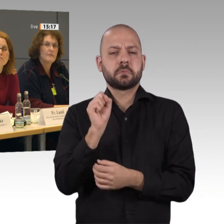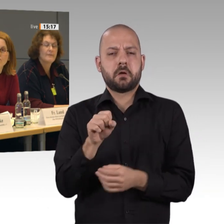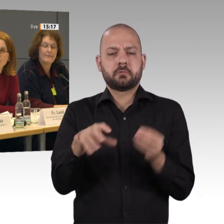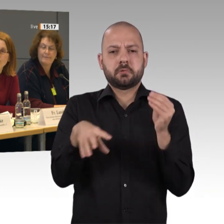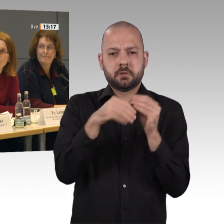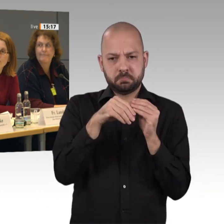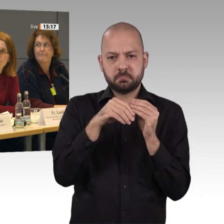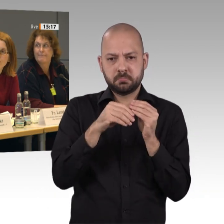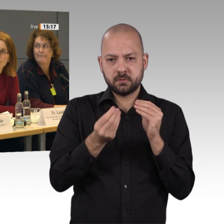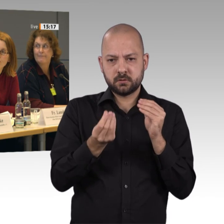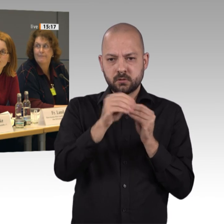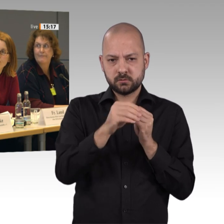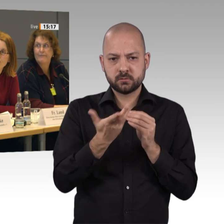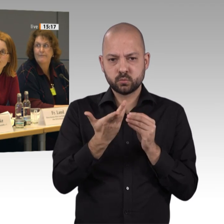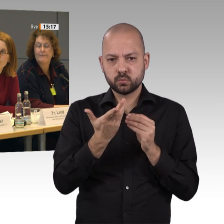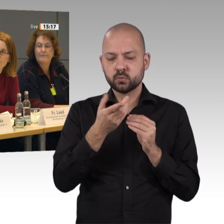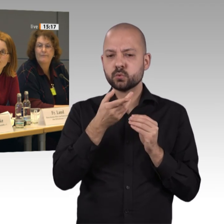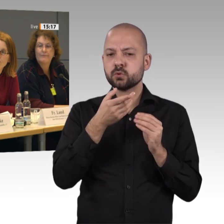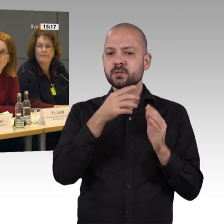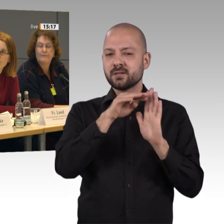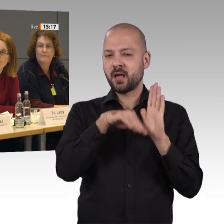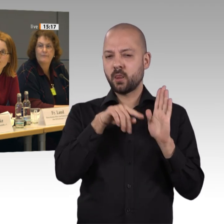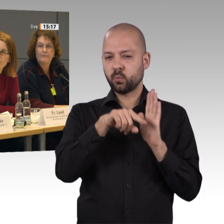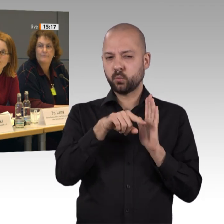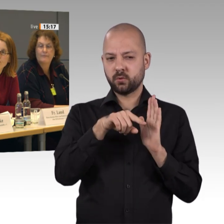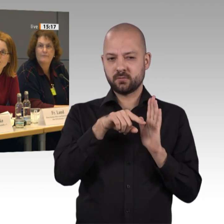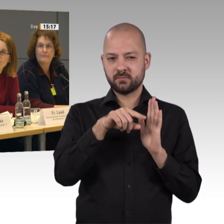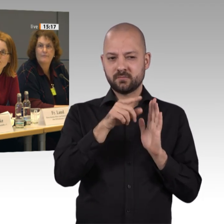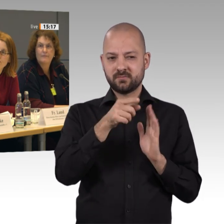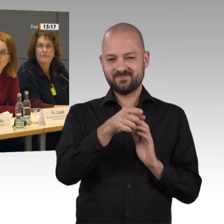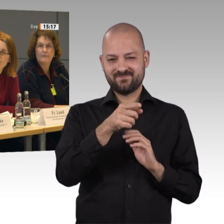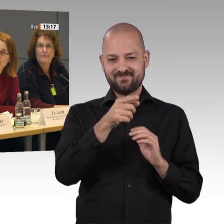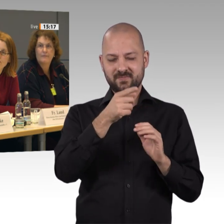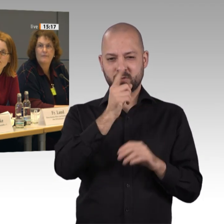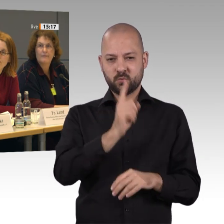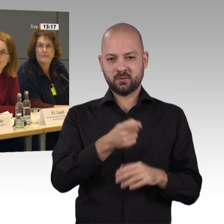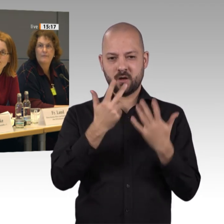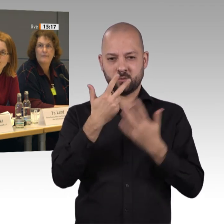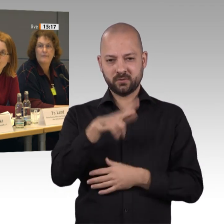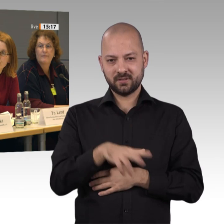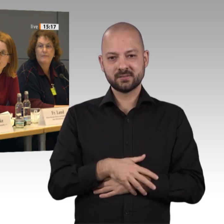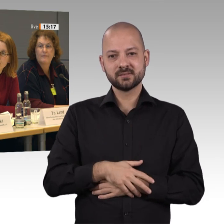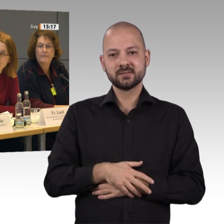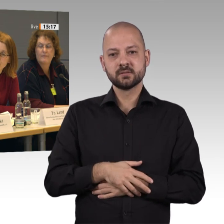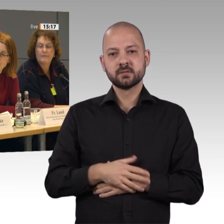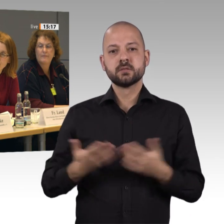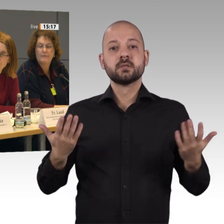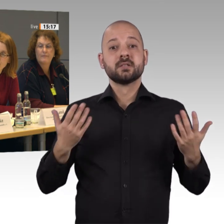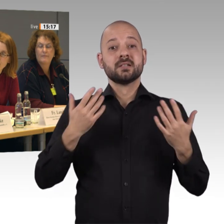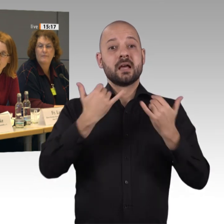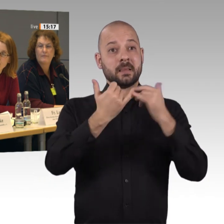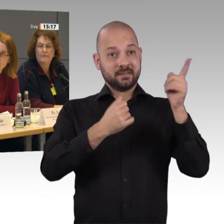eingliederungshilfeberechtigten Kindern mit Behinderung bei dem Unterhalt entlastet werden. Nein, Entschuldigung, jetzt habe ich mich